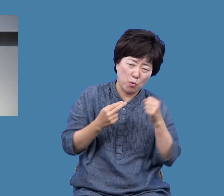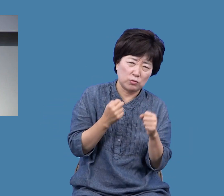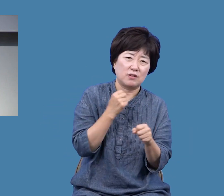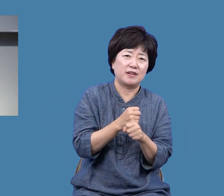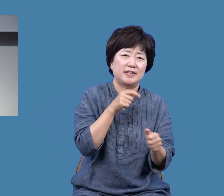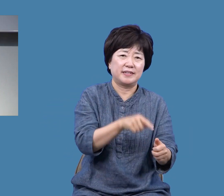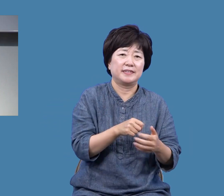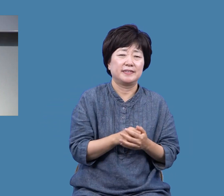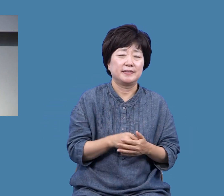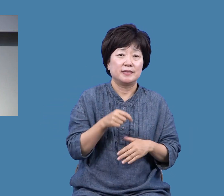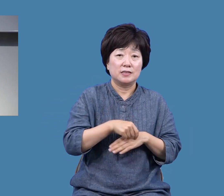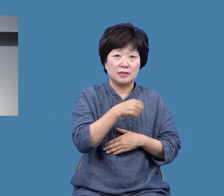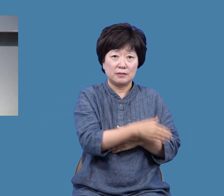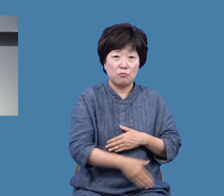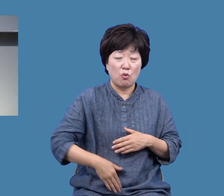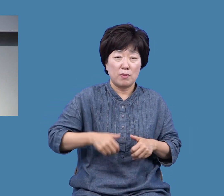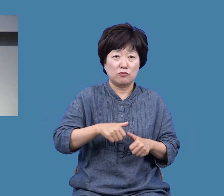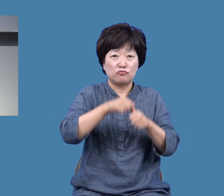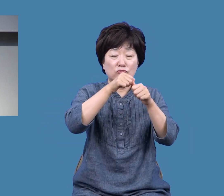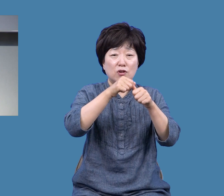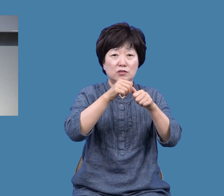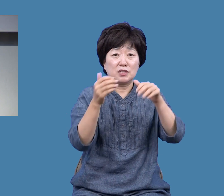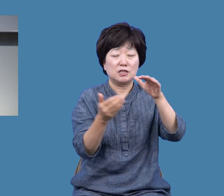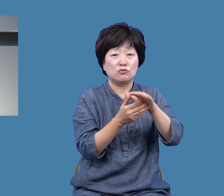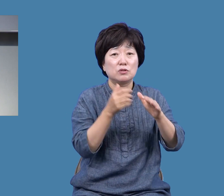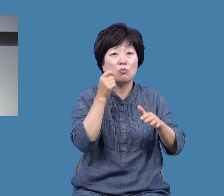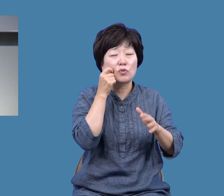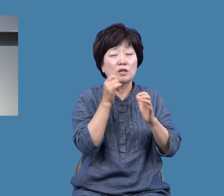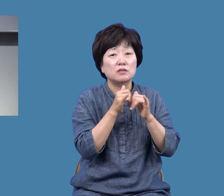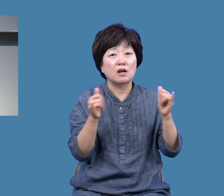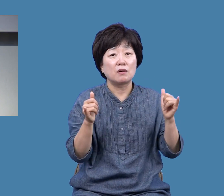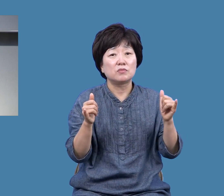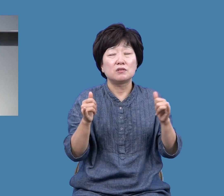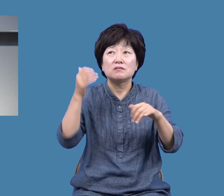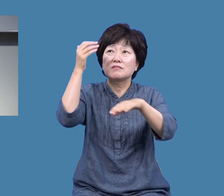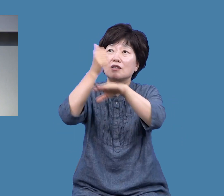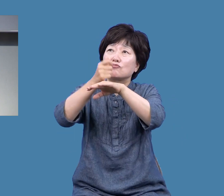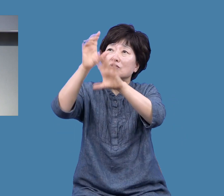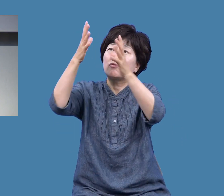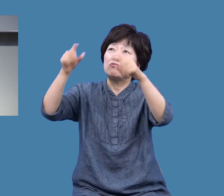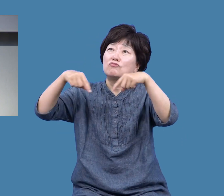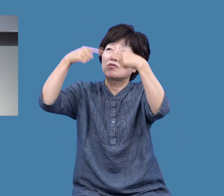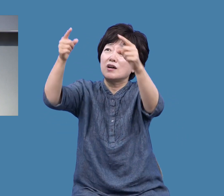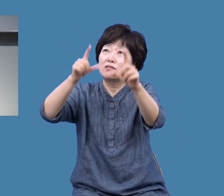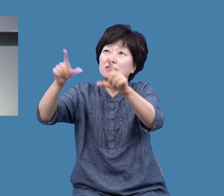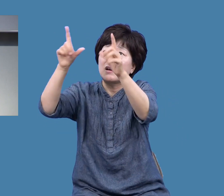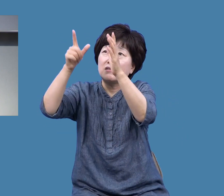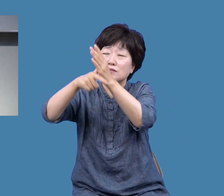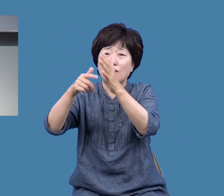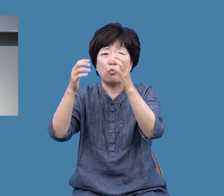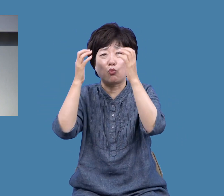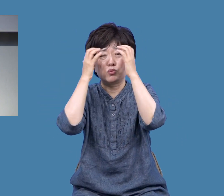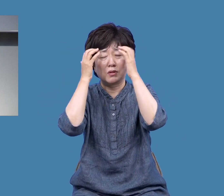사람은 어떻게 되겠어요? 마지막에 천국에서 살아갈 때 고생하게 되는 거야.